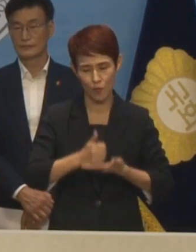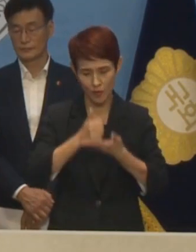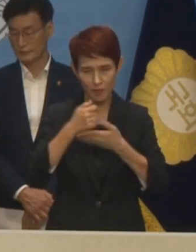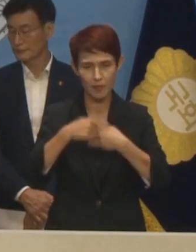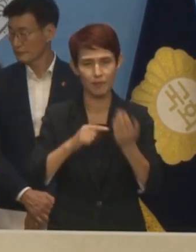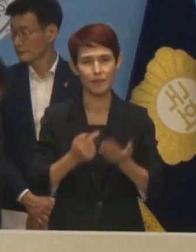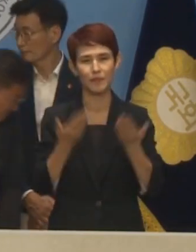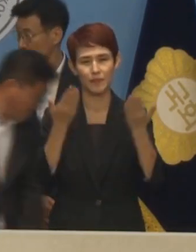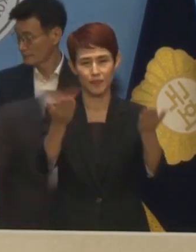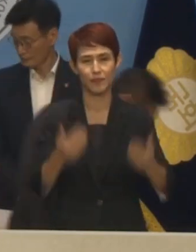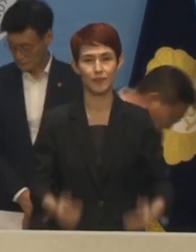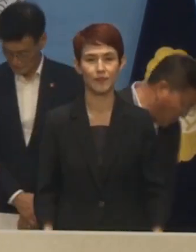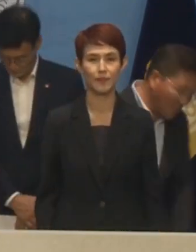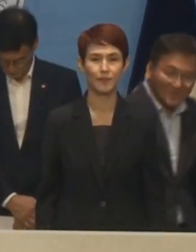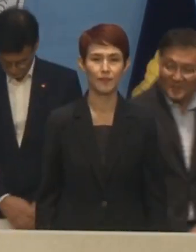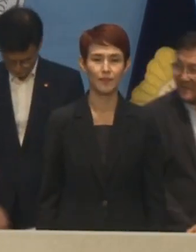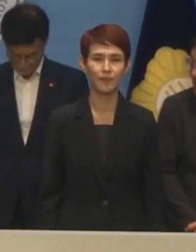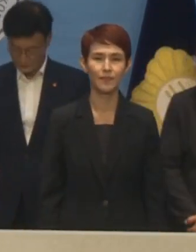고맙습니다.